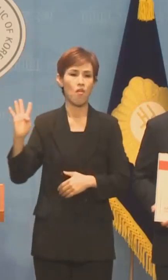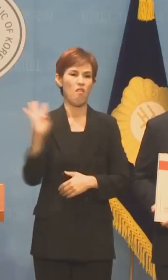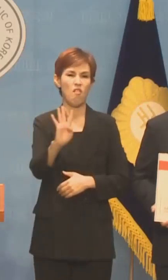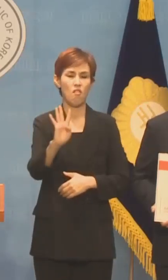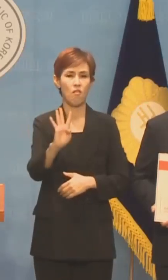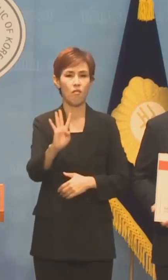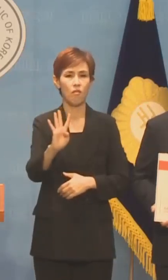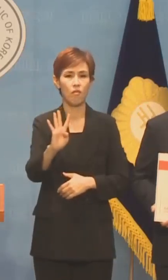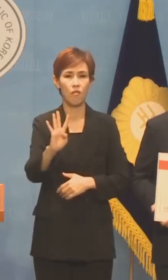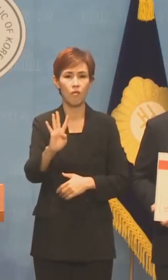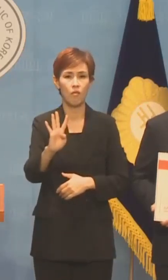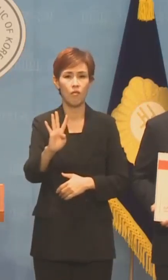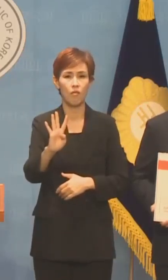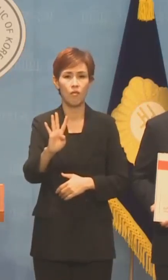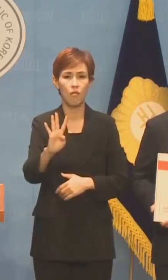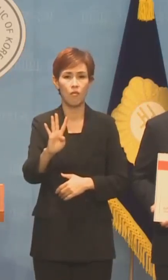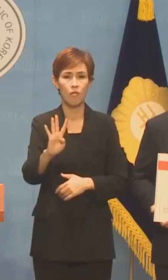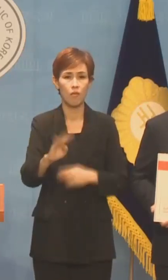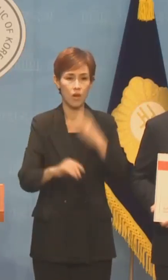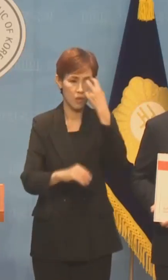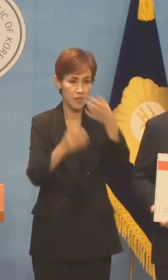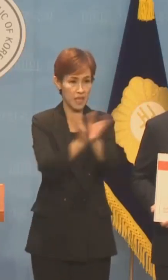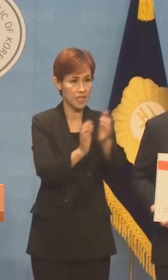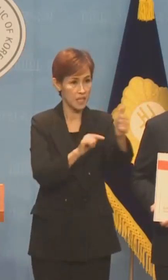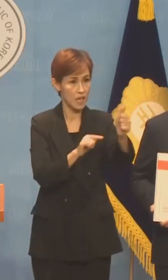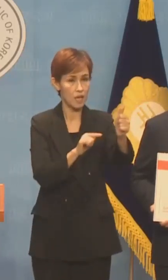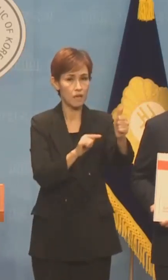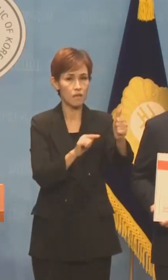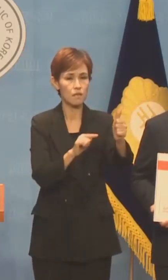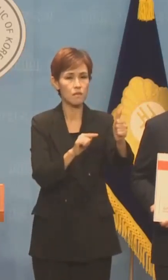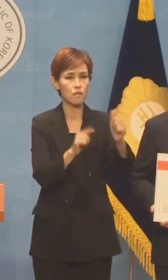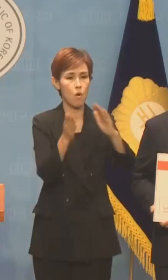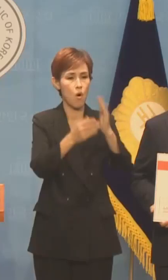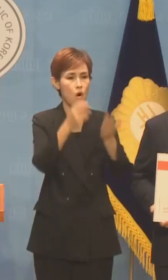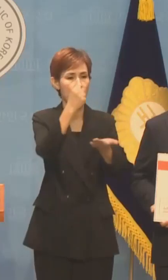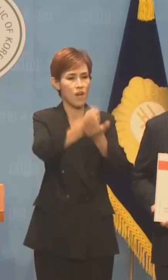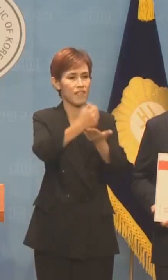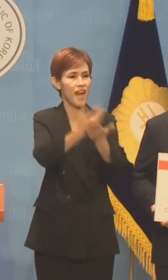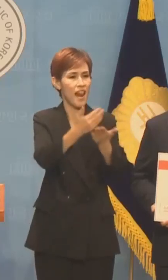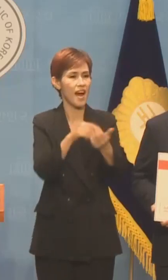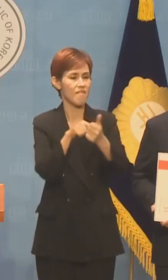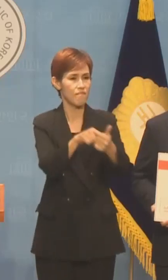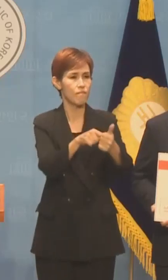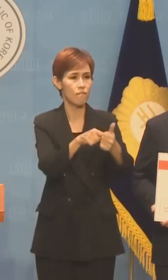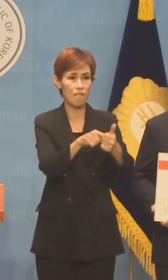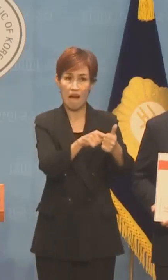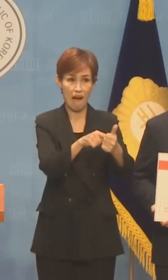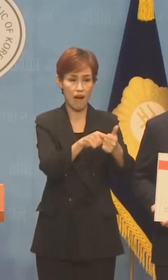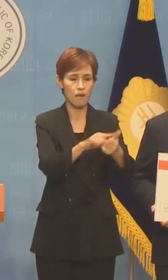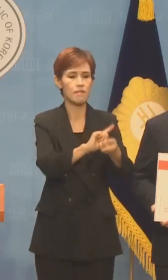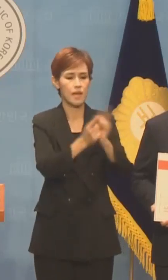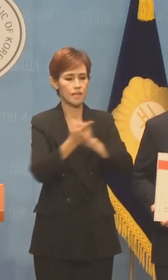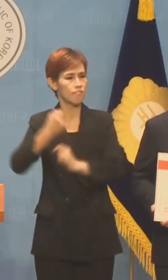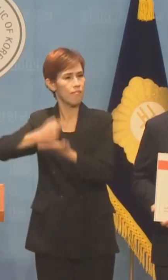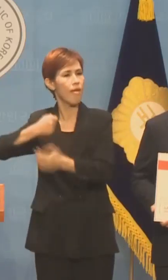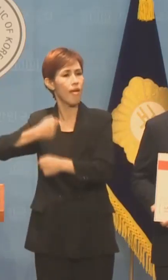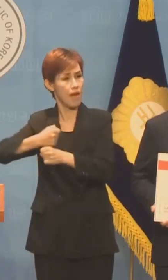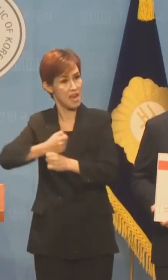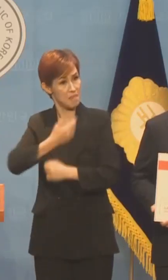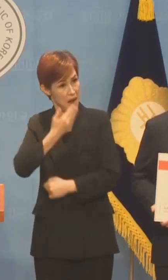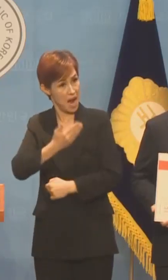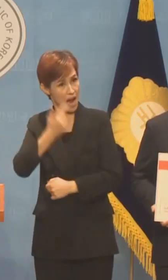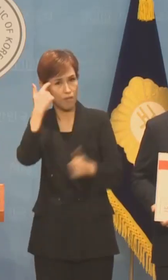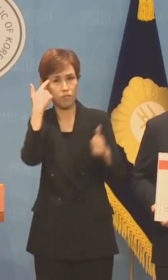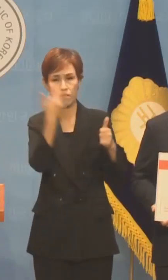몰려가서 피조사자인 경비단장에게 관인을 요구를 했고 직접 찍지 않으니 대리 날인을 해도